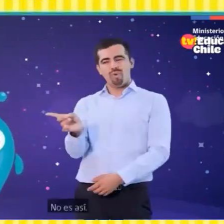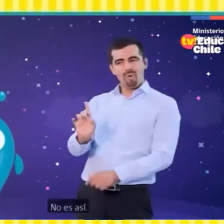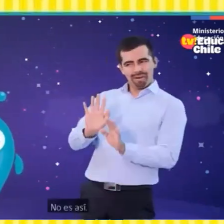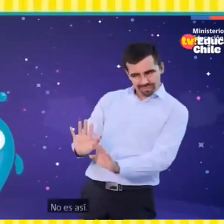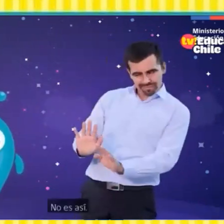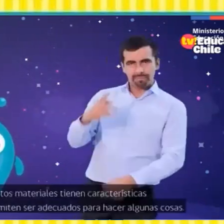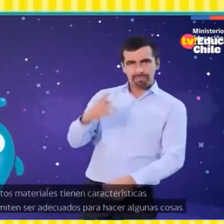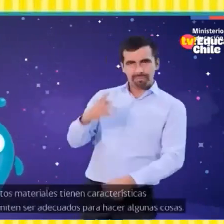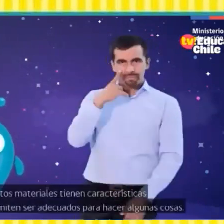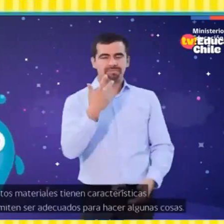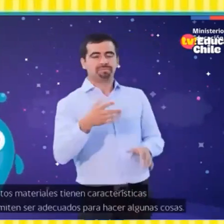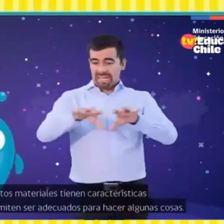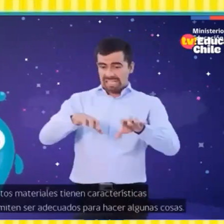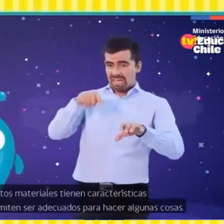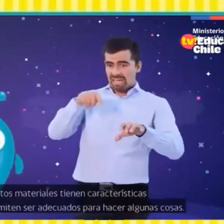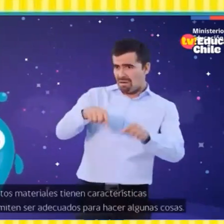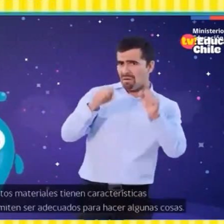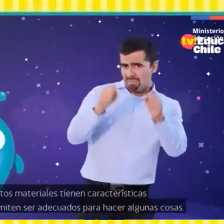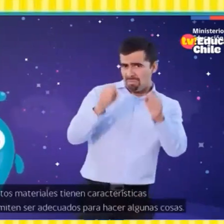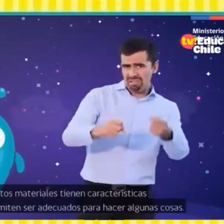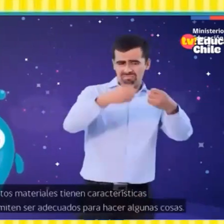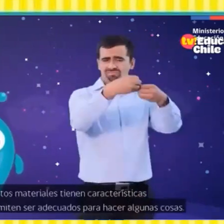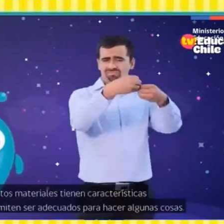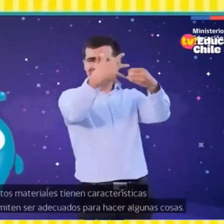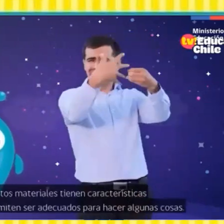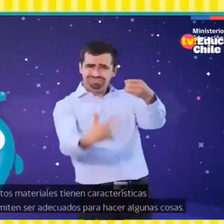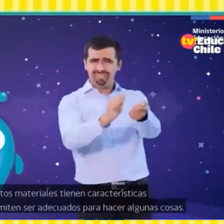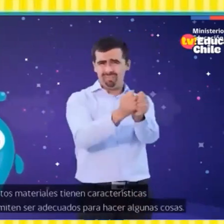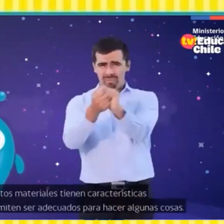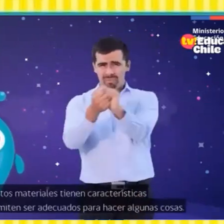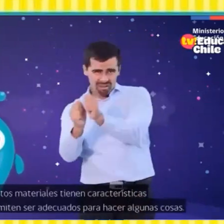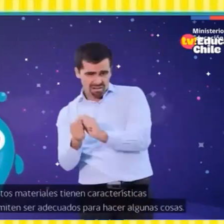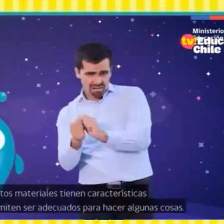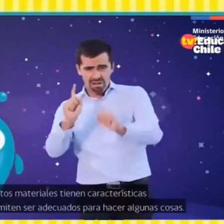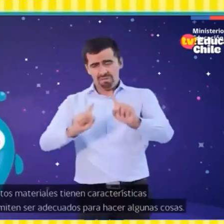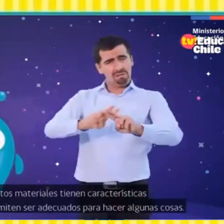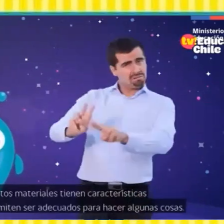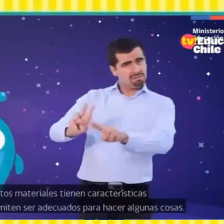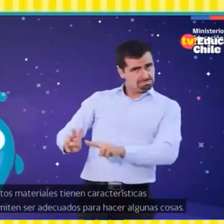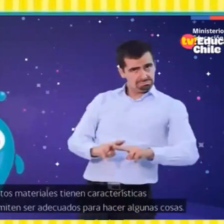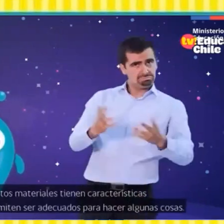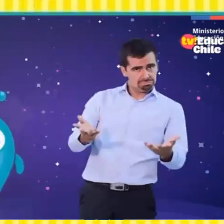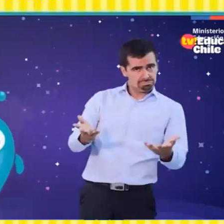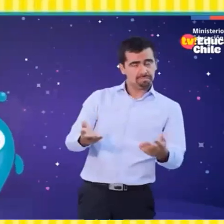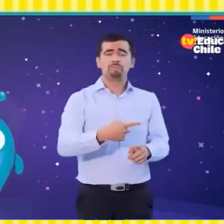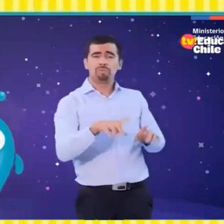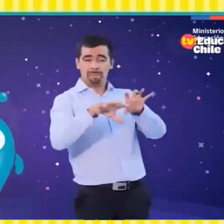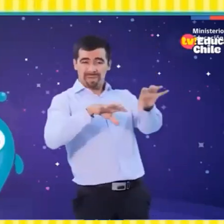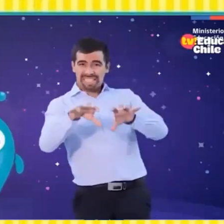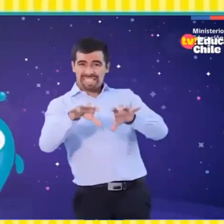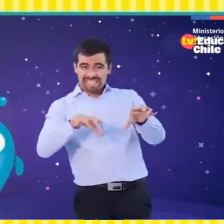No es así. Estos materiales tienen características que les permiten ser adecuados para hacer algunas cosas.